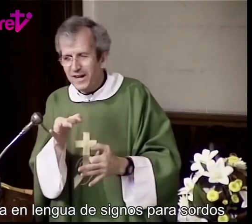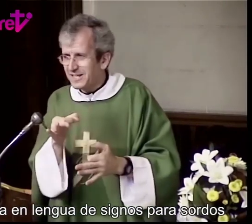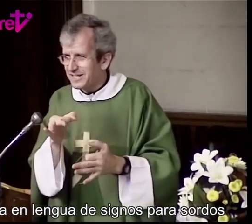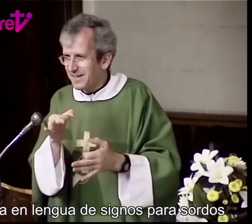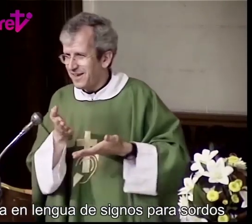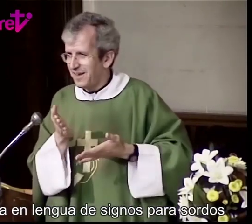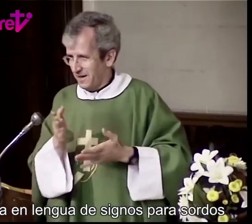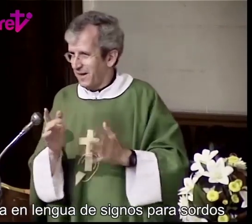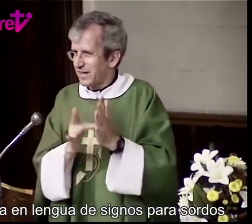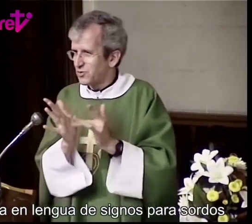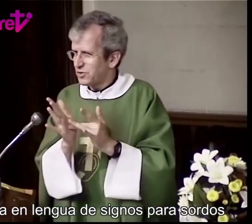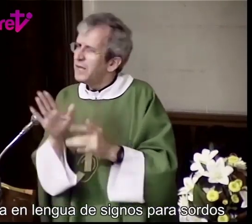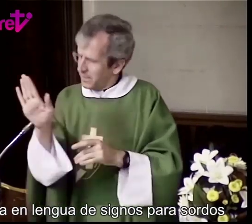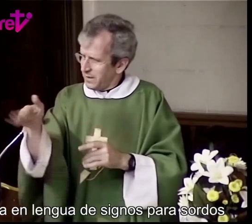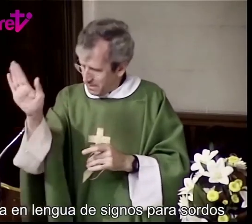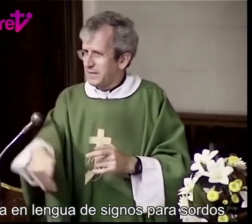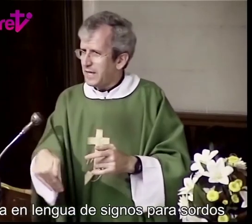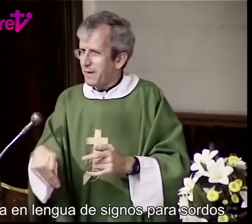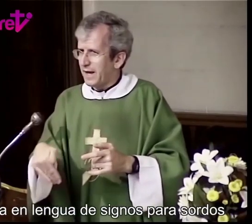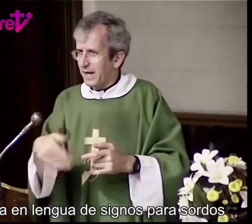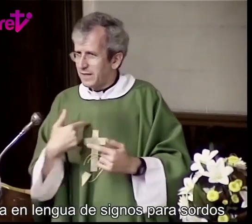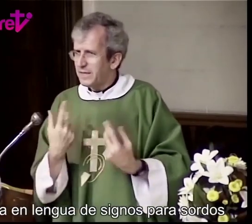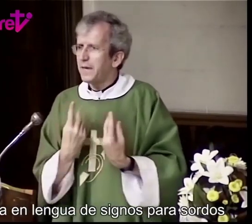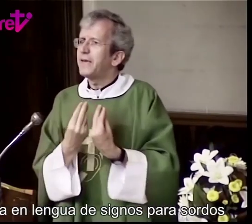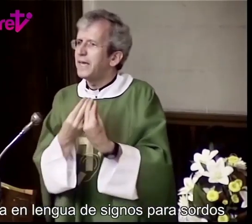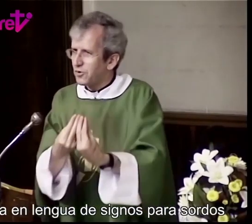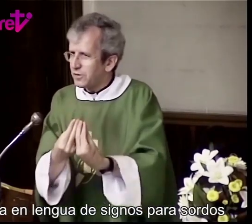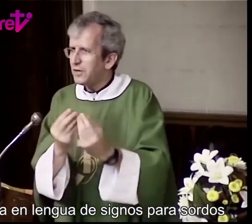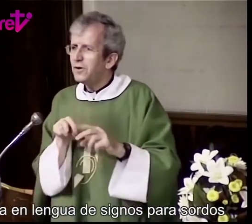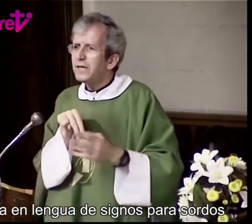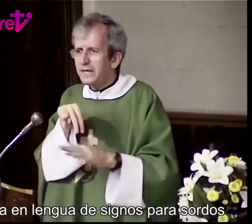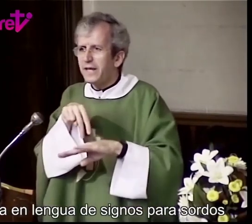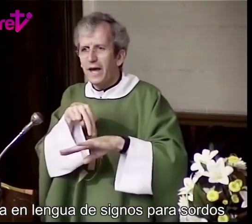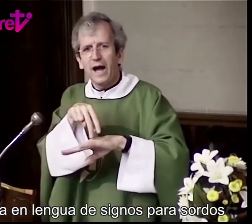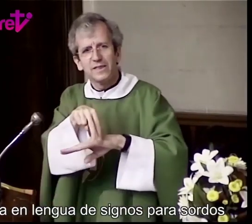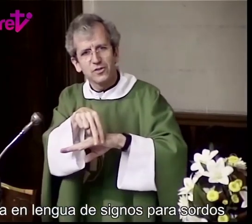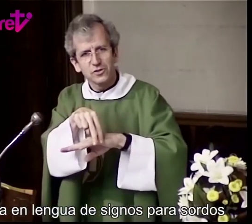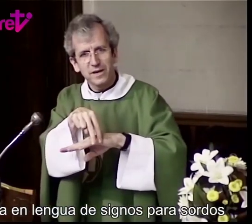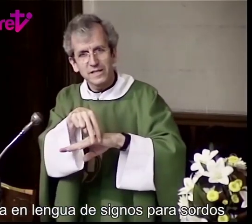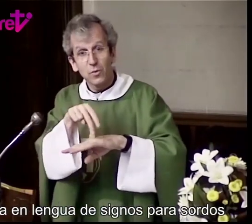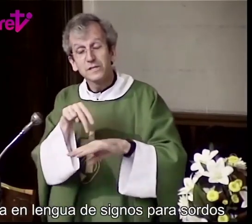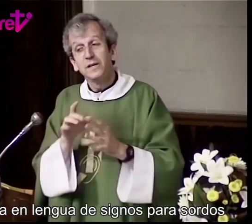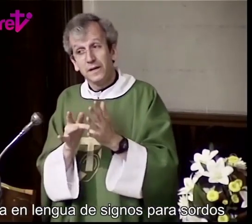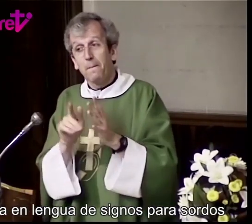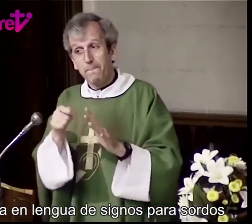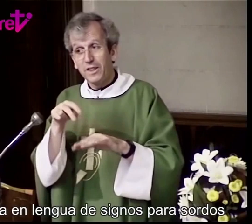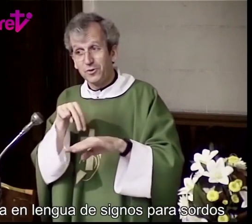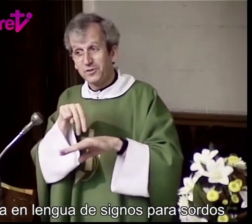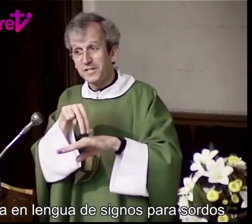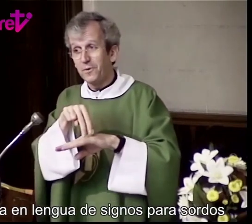eres Jesús, di que venga, di que vaya ahí contigo, e iré andando sobre las aguas. Pedro se pone a